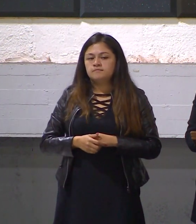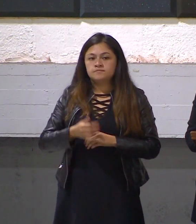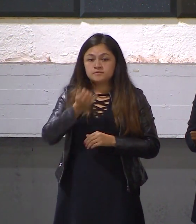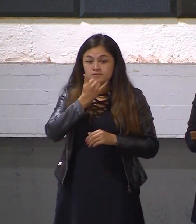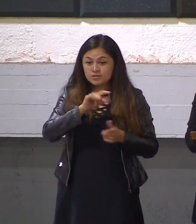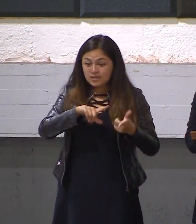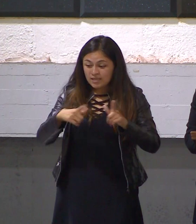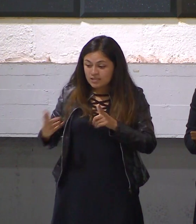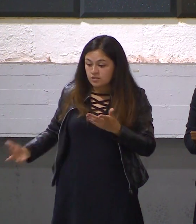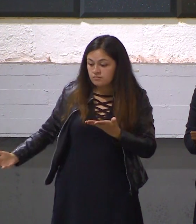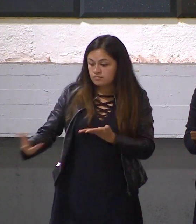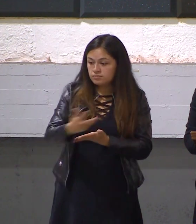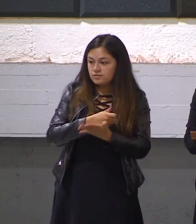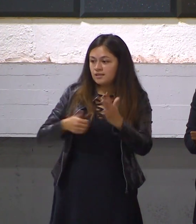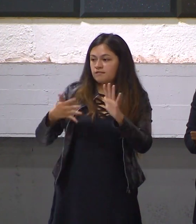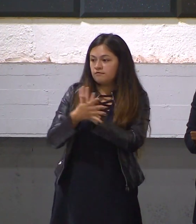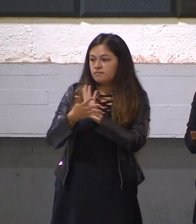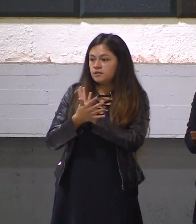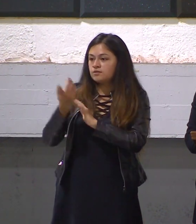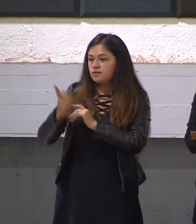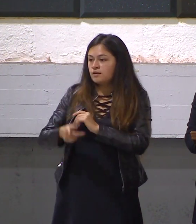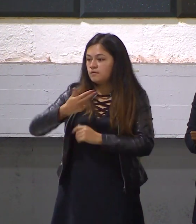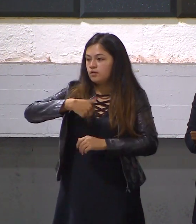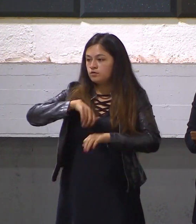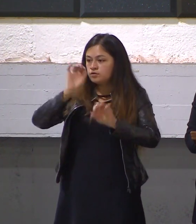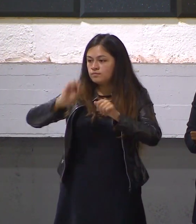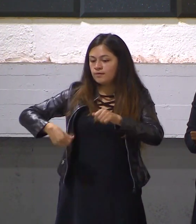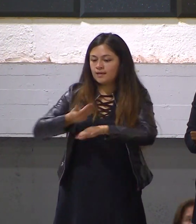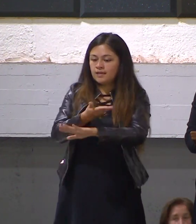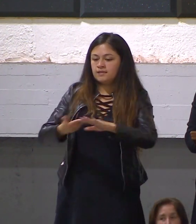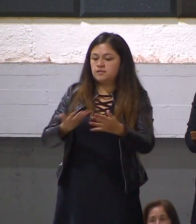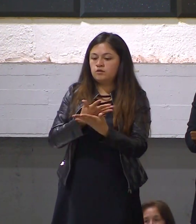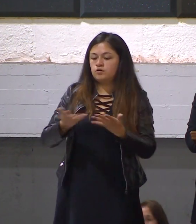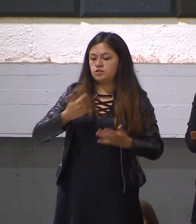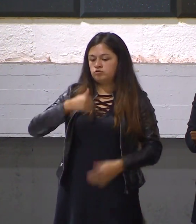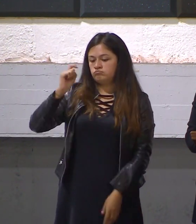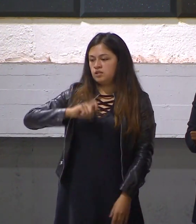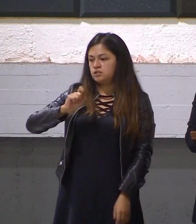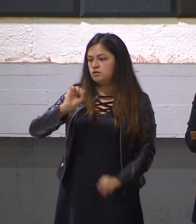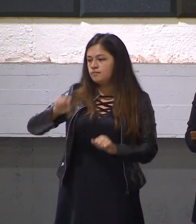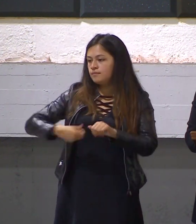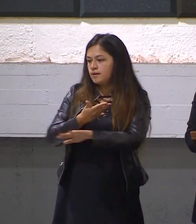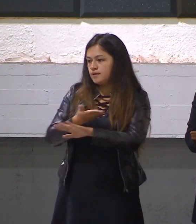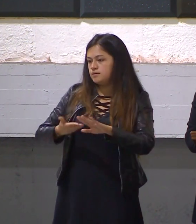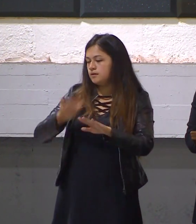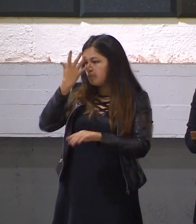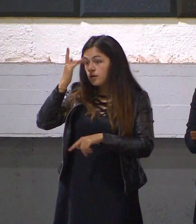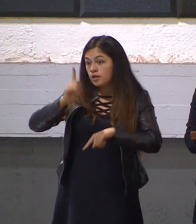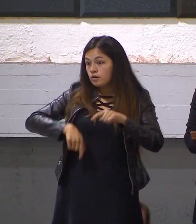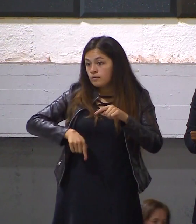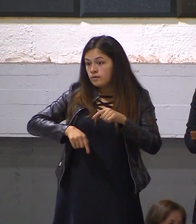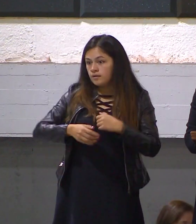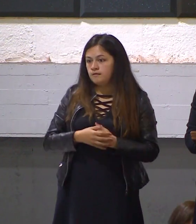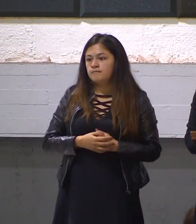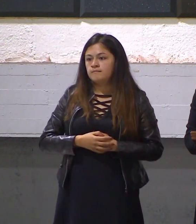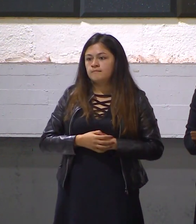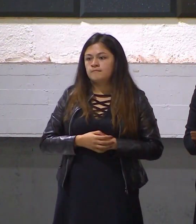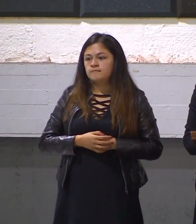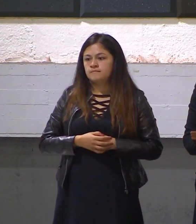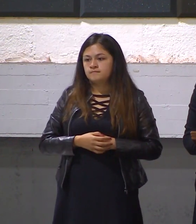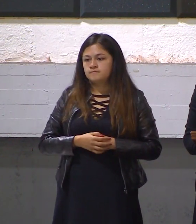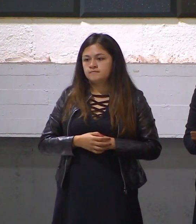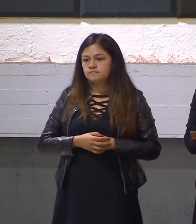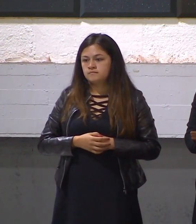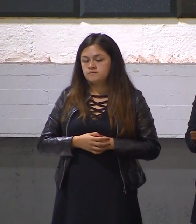podamos también exigir lo que nos merecemos porque no puede ser creo yo muchos de